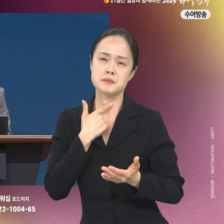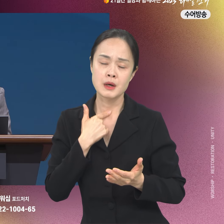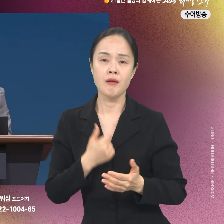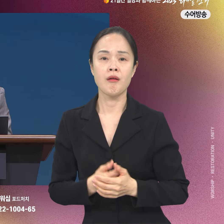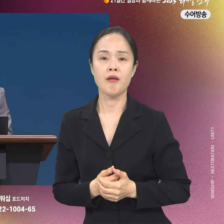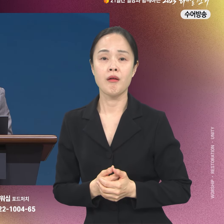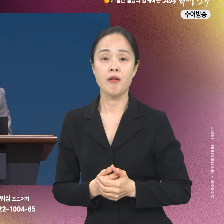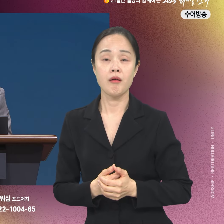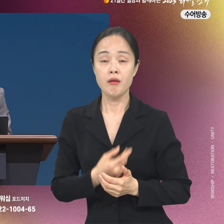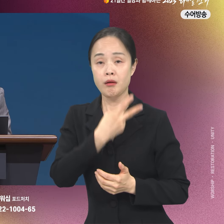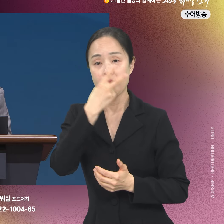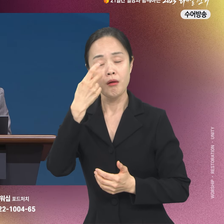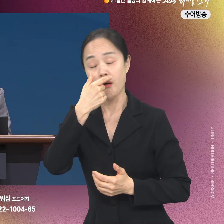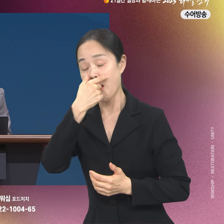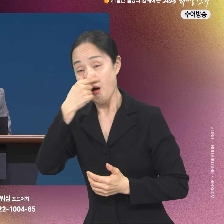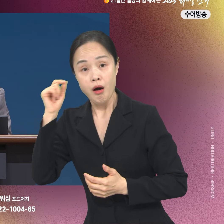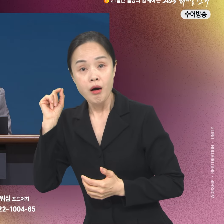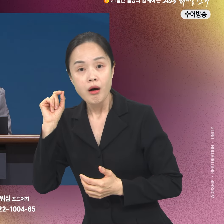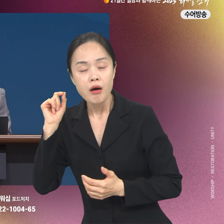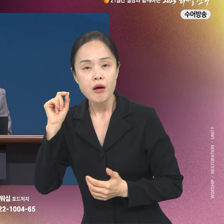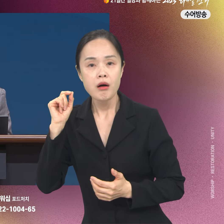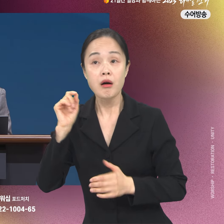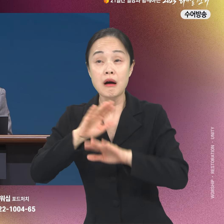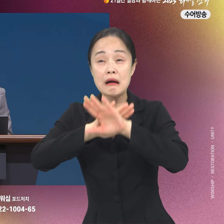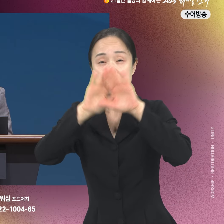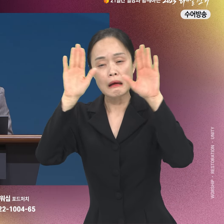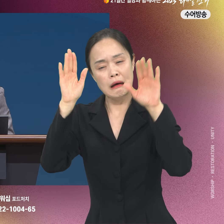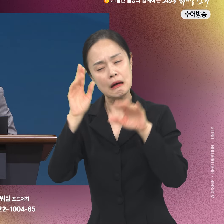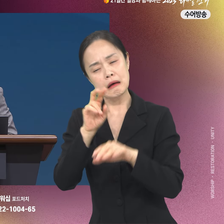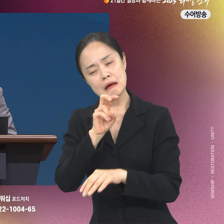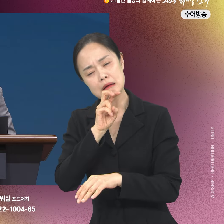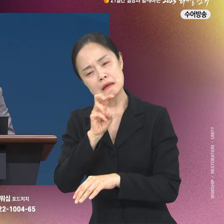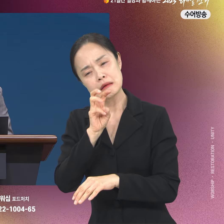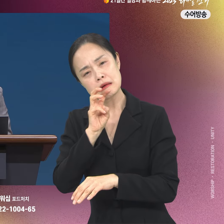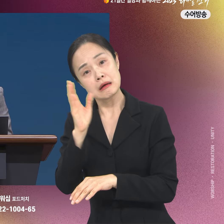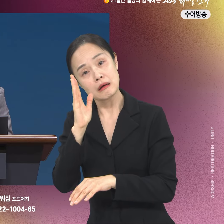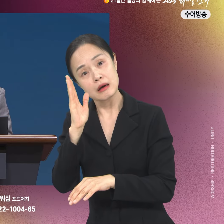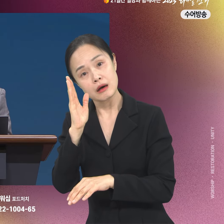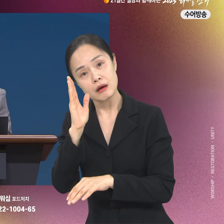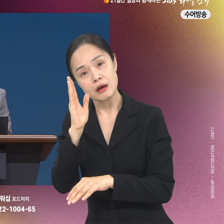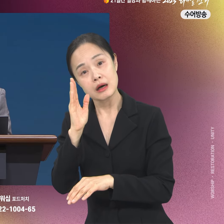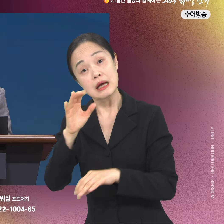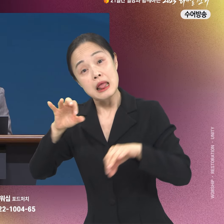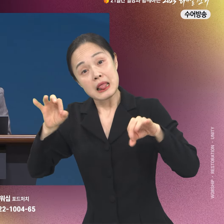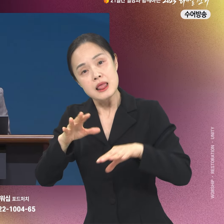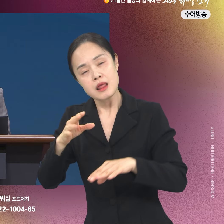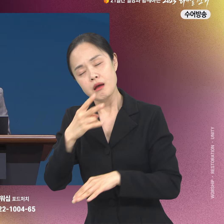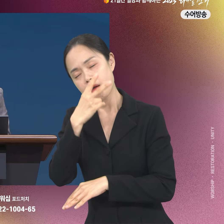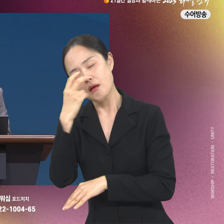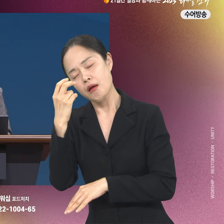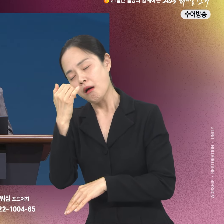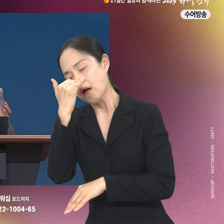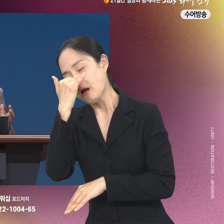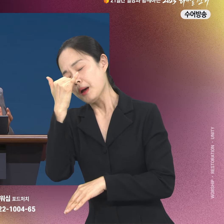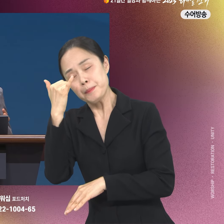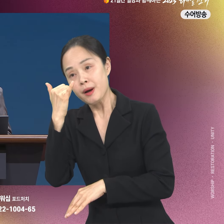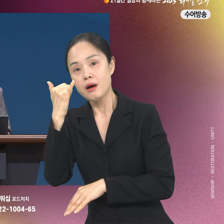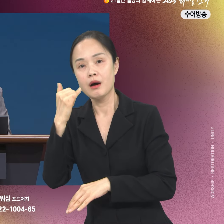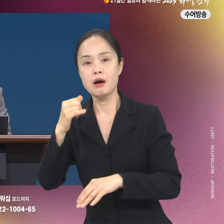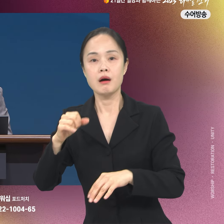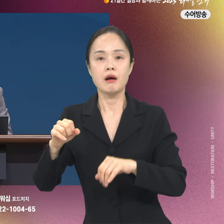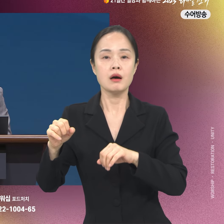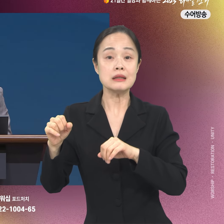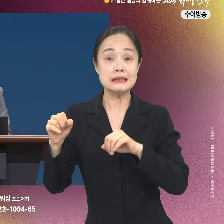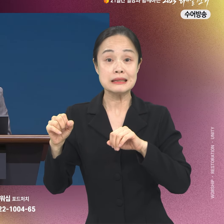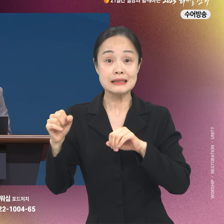한 20분, 30분의 낮잠을 자는 정도로만 컨디션을 조절하고 거의 이틀에 한 번 잤어요. 그리고